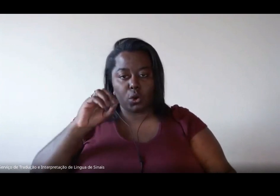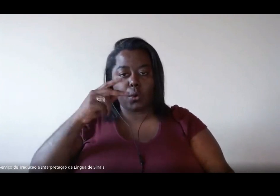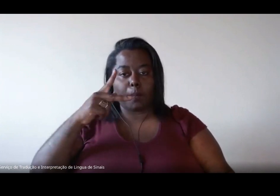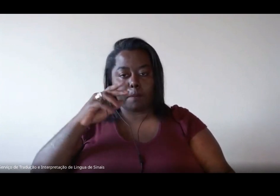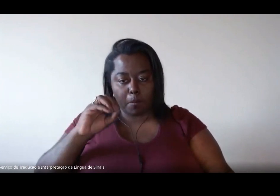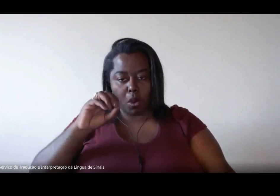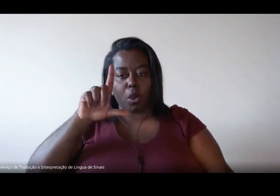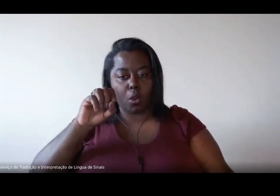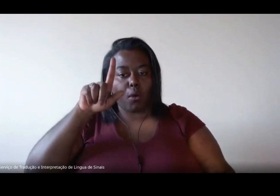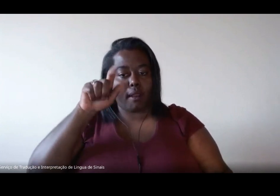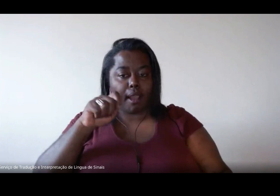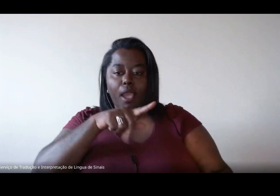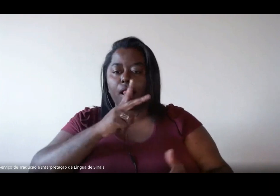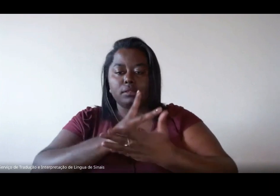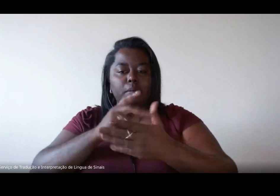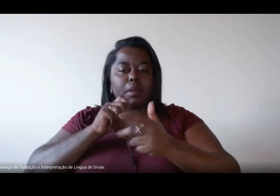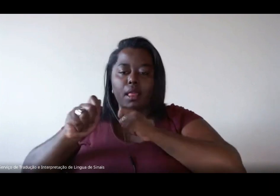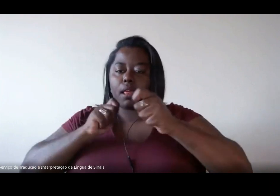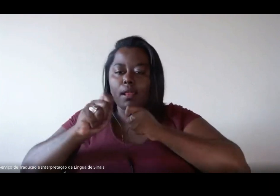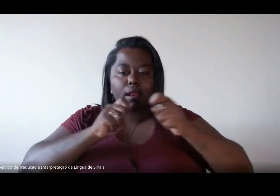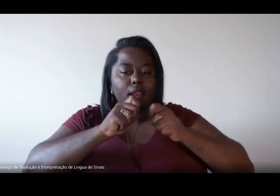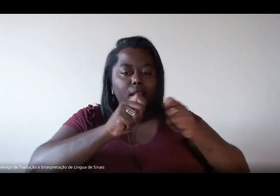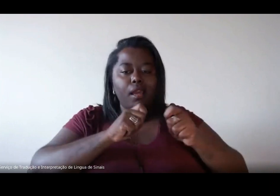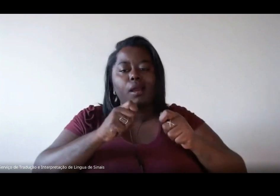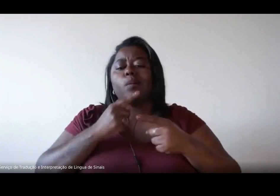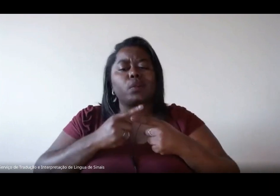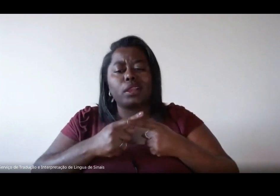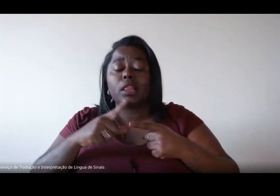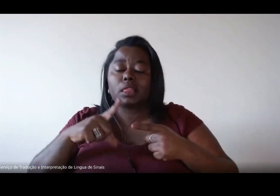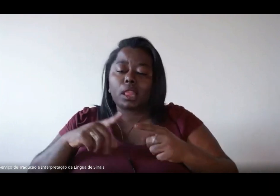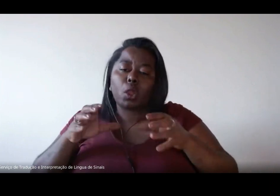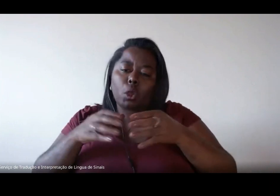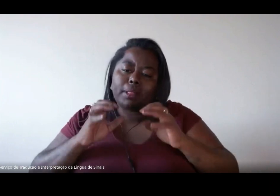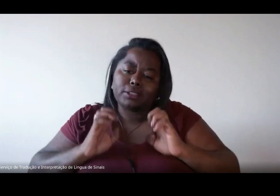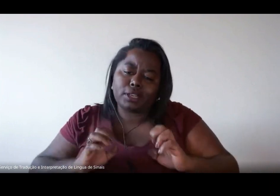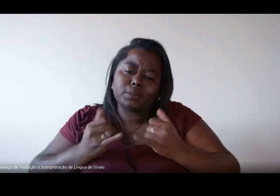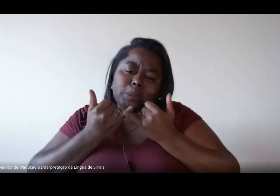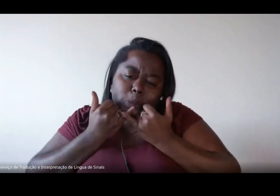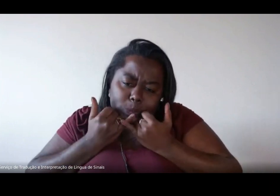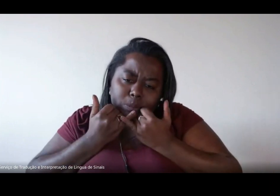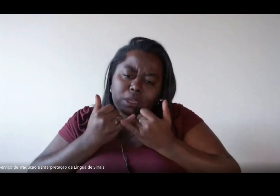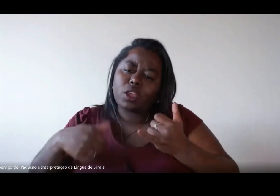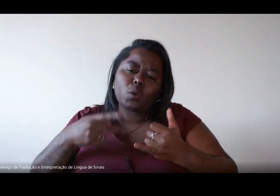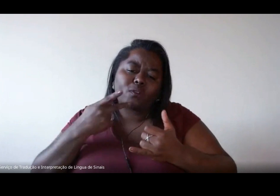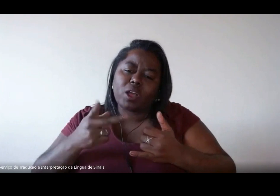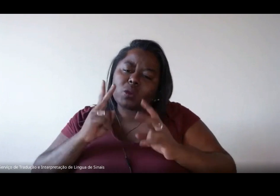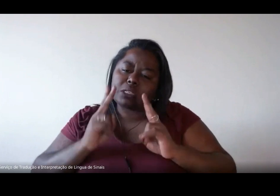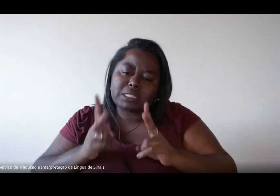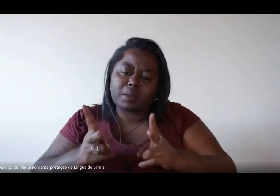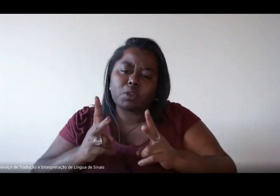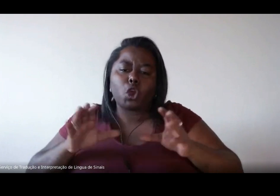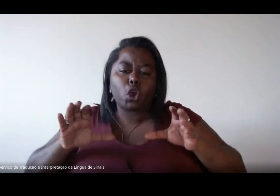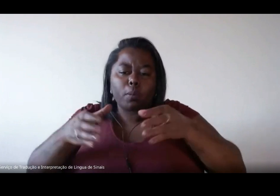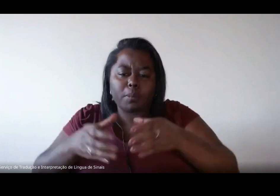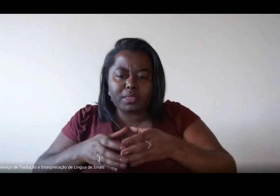outros. Porque existe um chamado comitê de ética, me desculpem, que eu chamo sempre